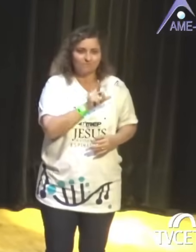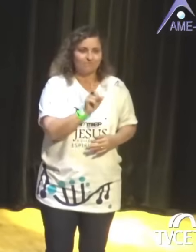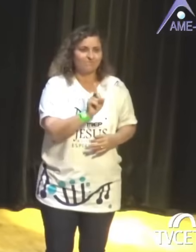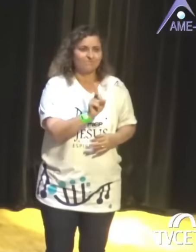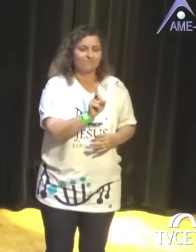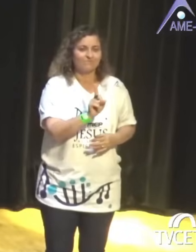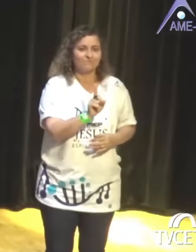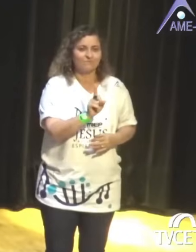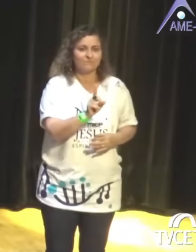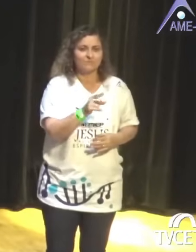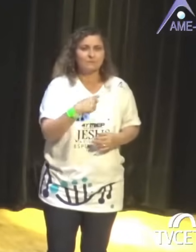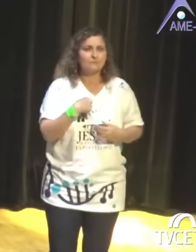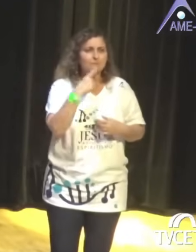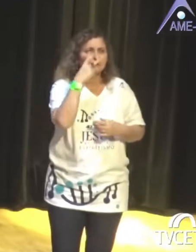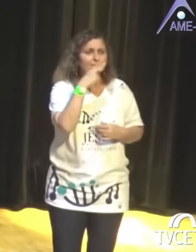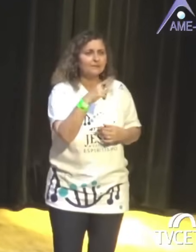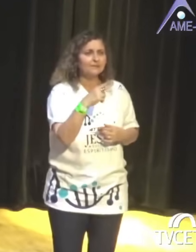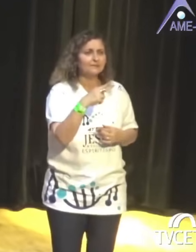de